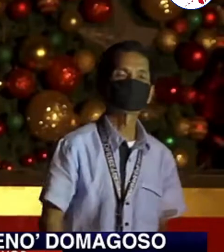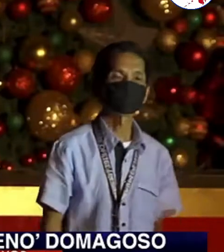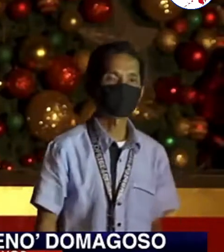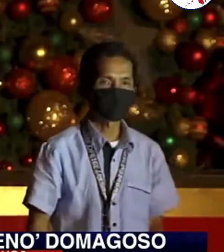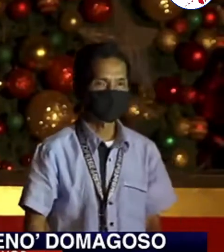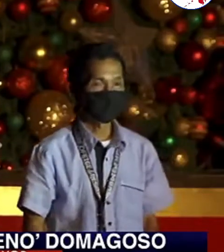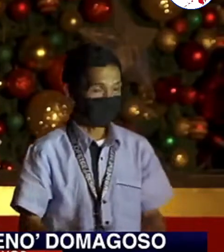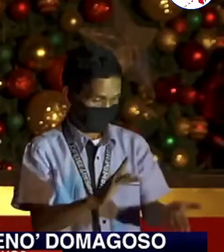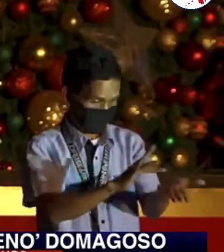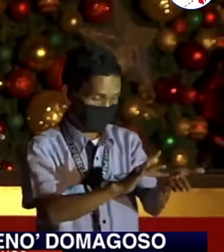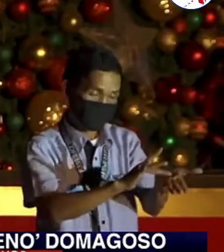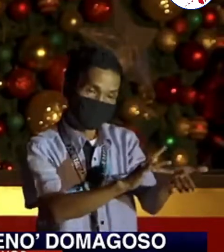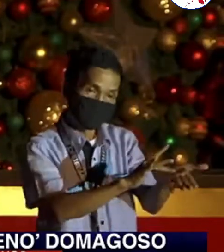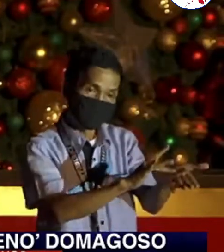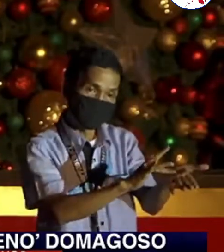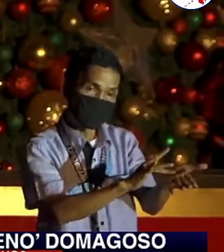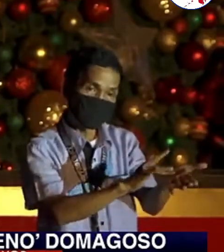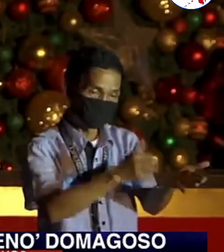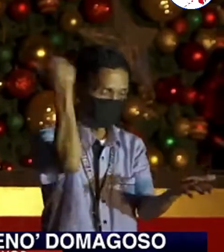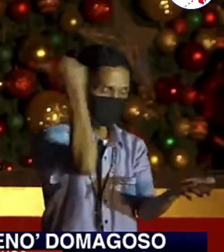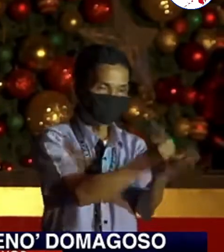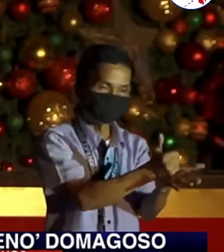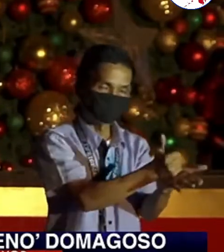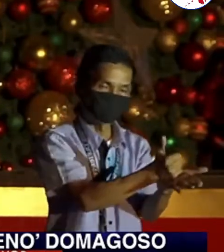At yung gamot, sertipikado,